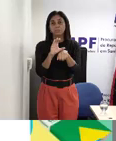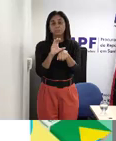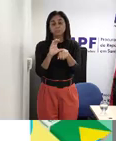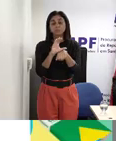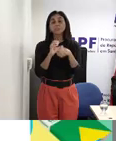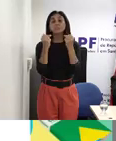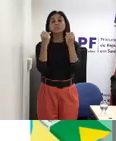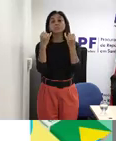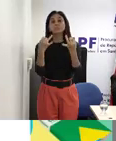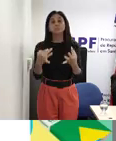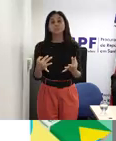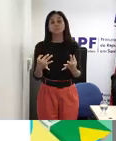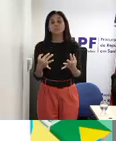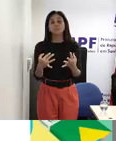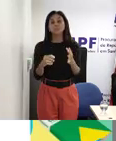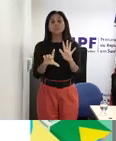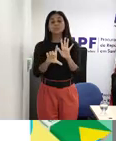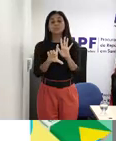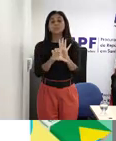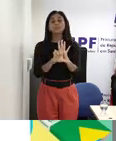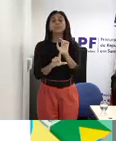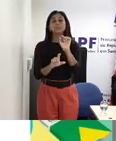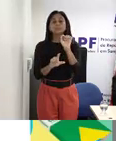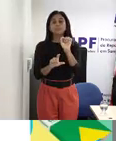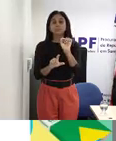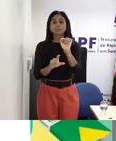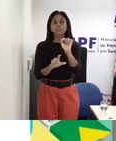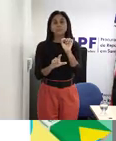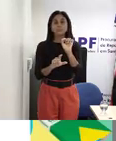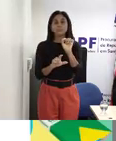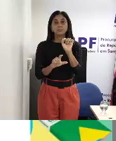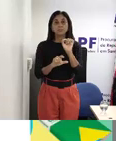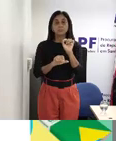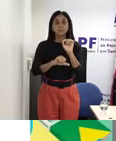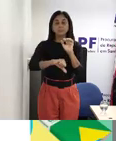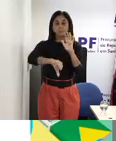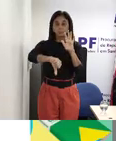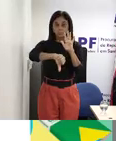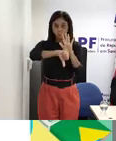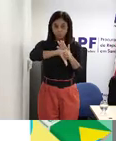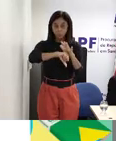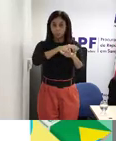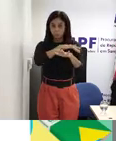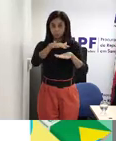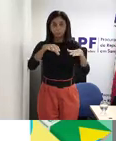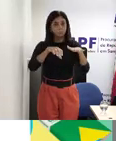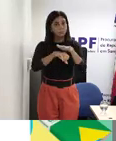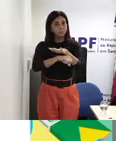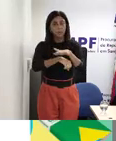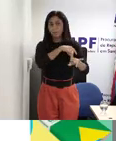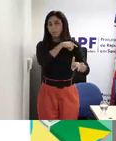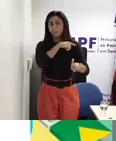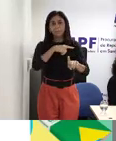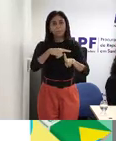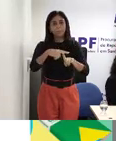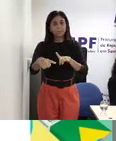lerem aí e a lei punirá severamente o abuso a violência exploração sex da